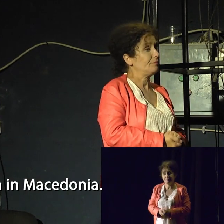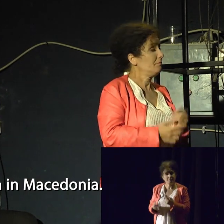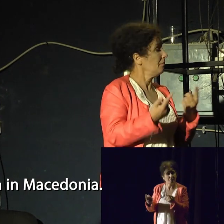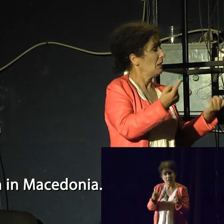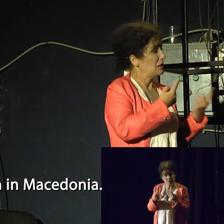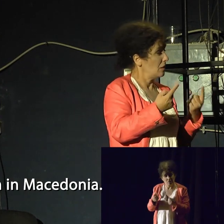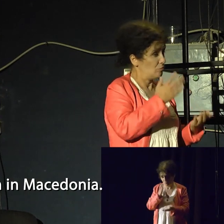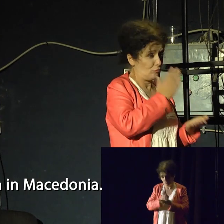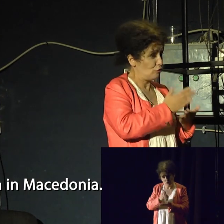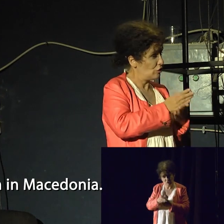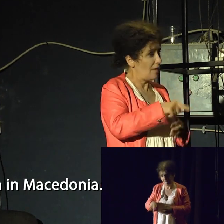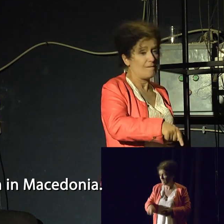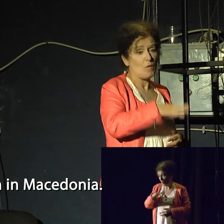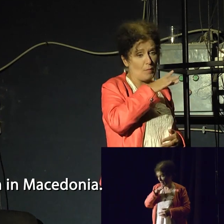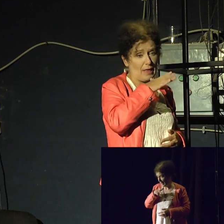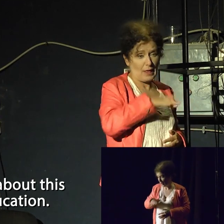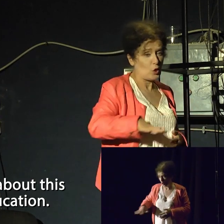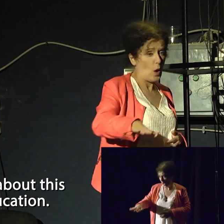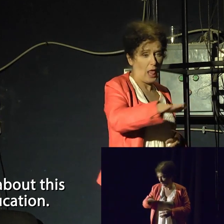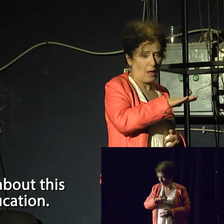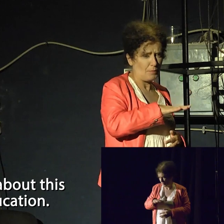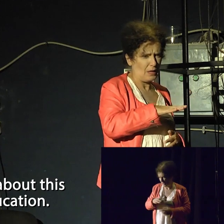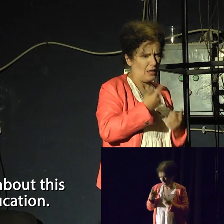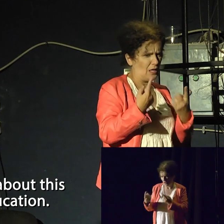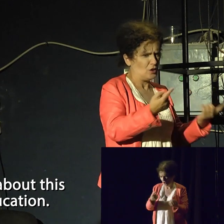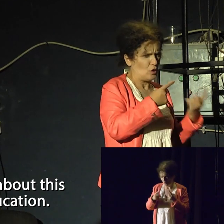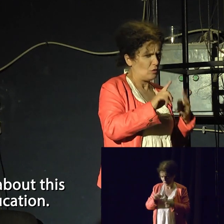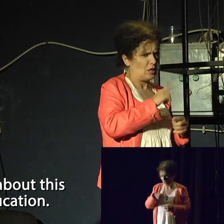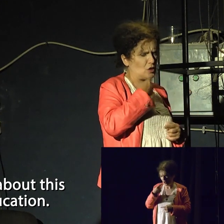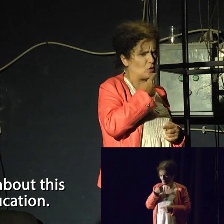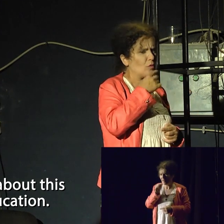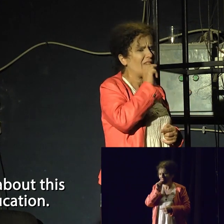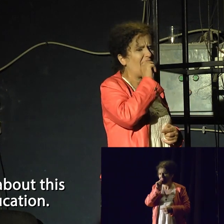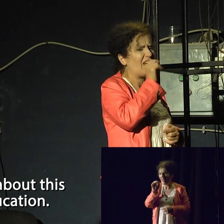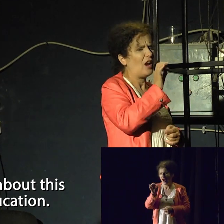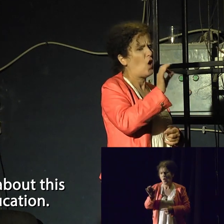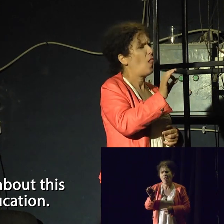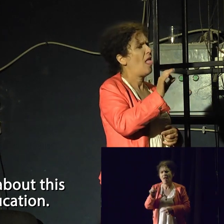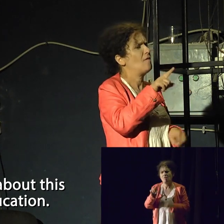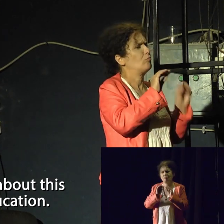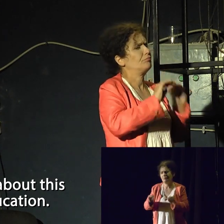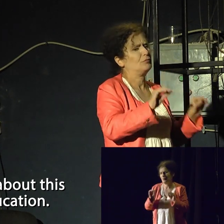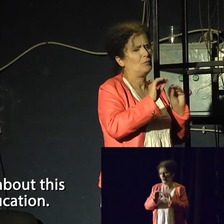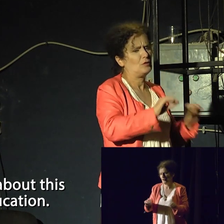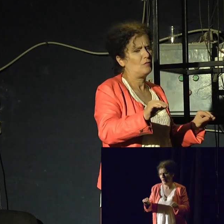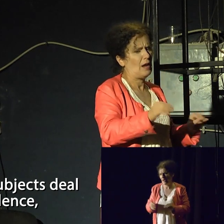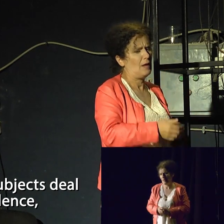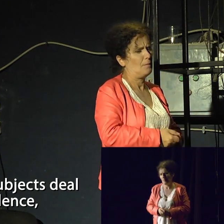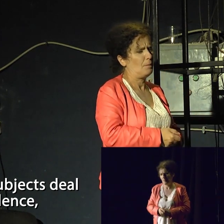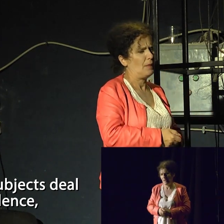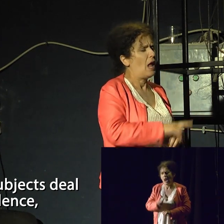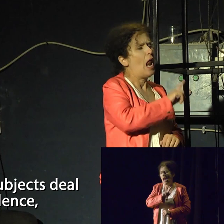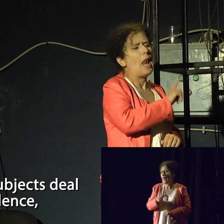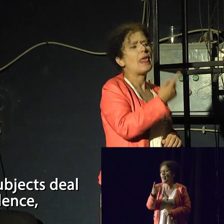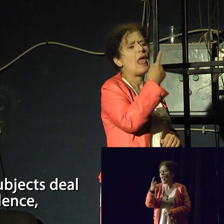Ситуација која што е многу честа во Македонија, ситуација која што не се зборува воопшто во образованието. По ниту